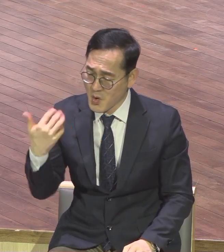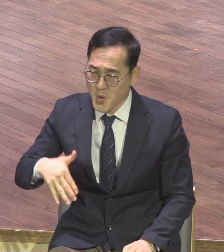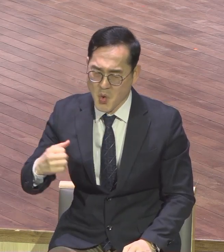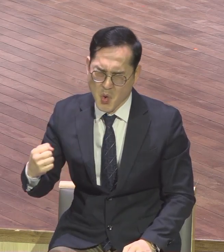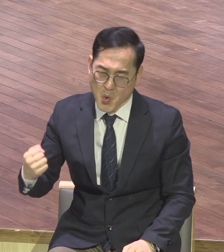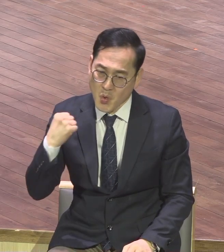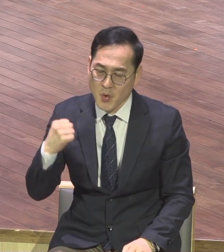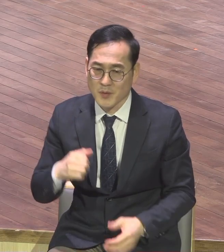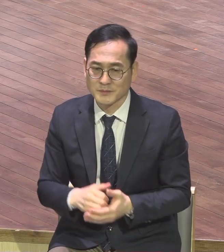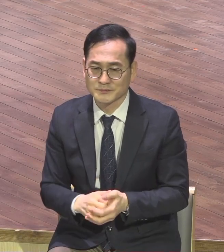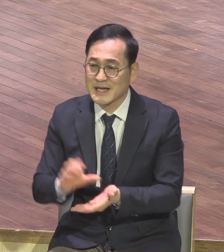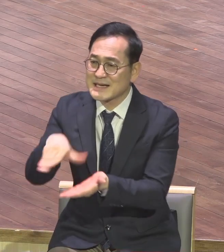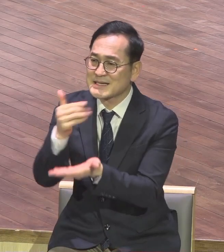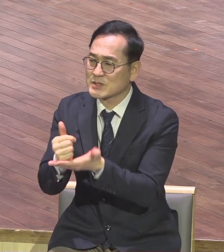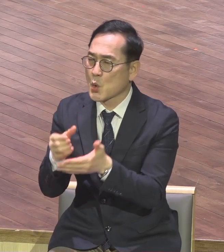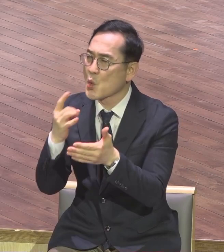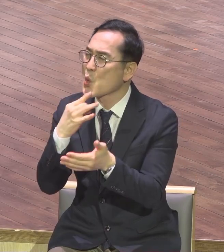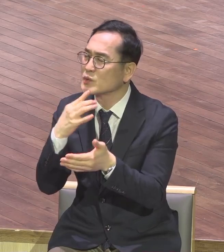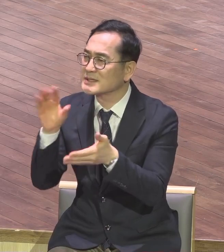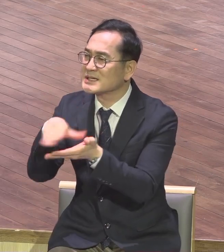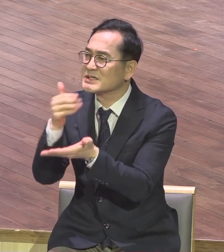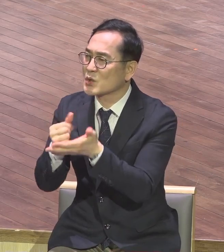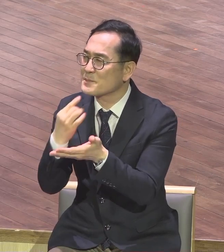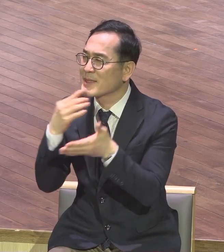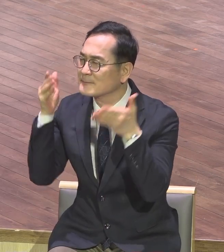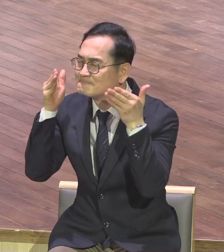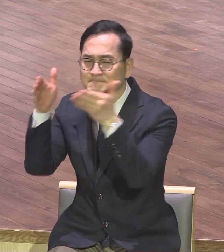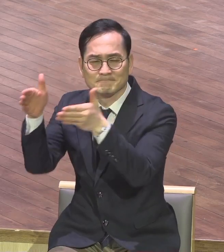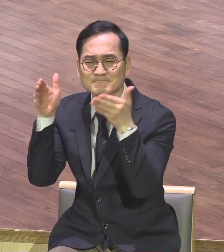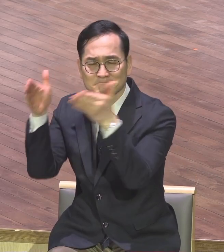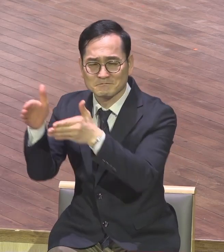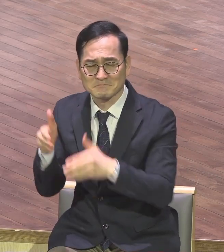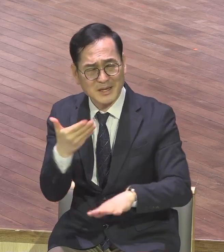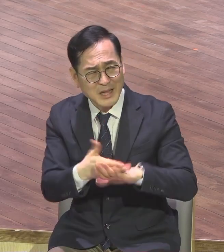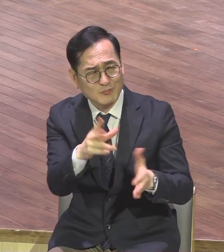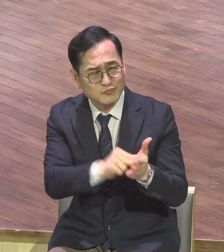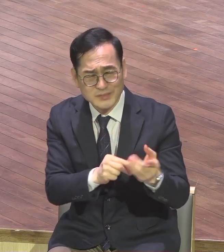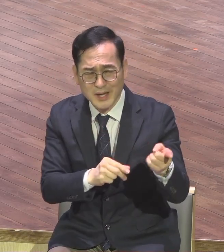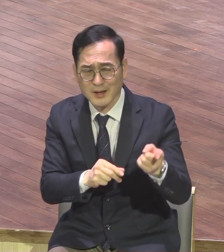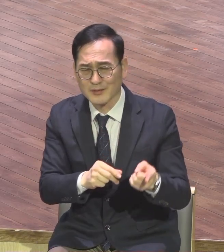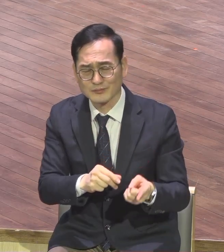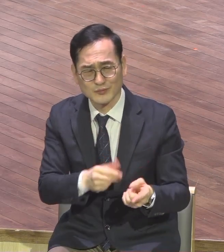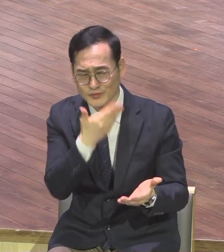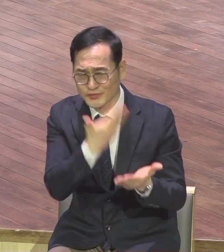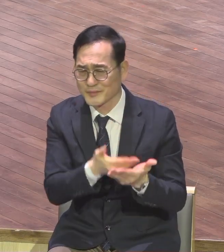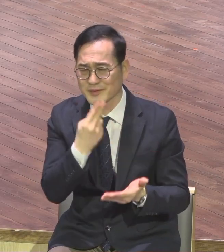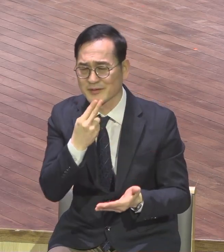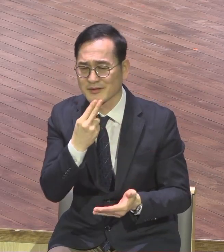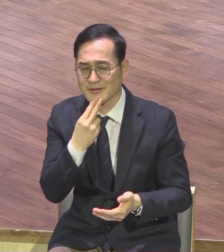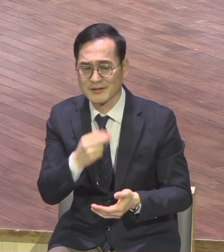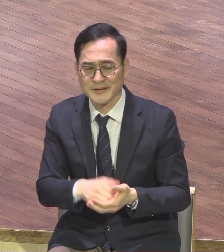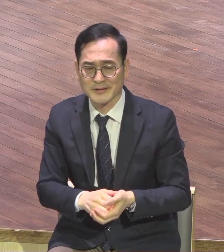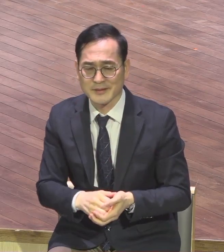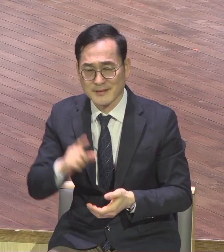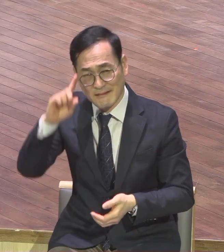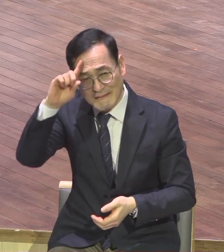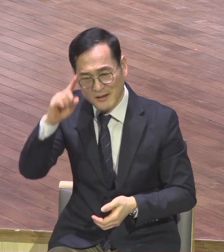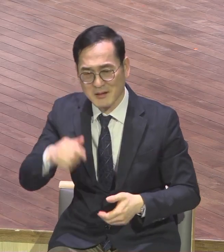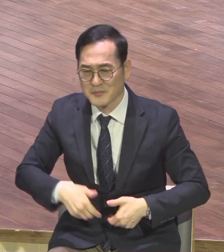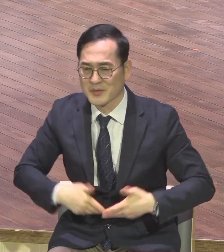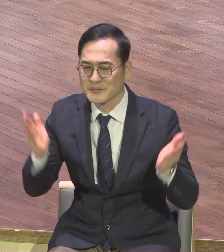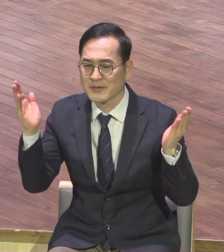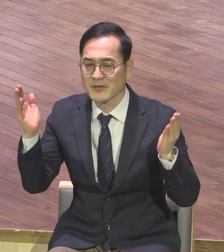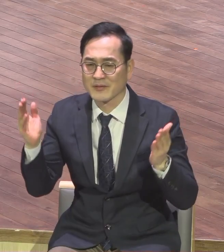그리스도 25시 삶을 살았다. 25시의 삶을 살았다. 그것이 보좌의 능력을 체험하는 삶의 영계 모든